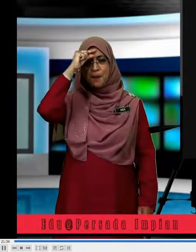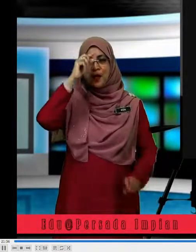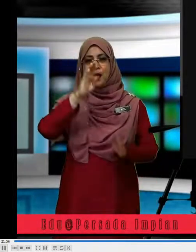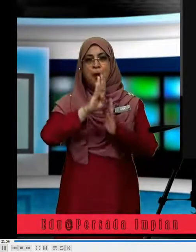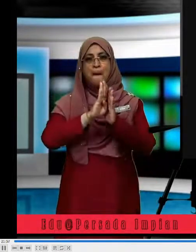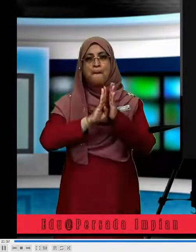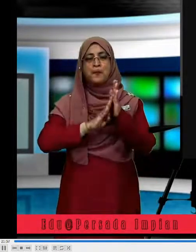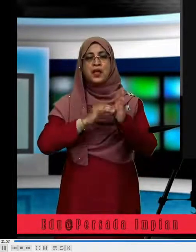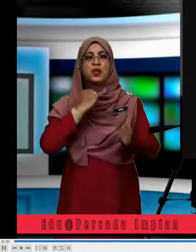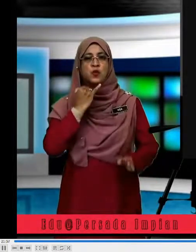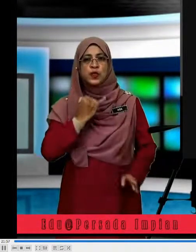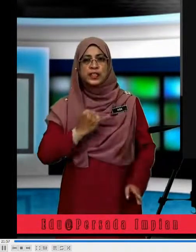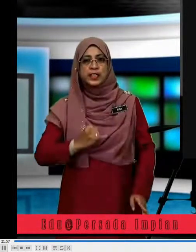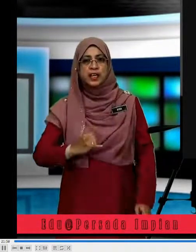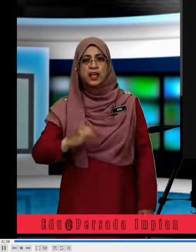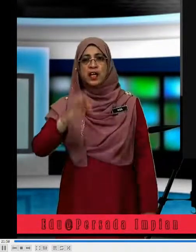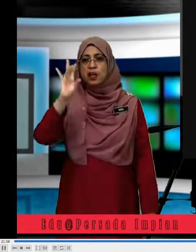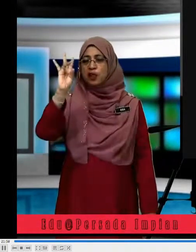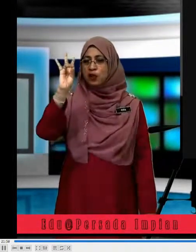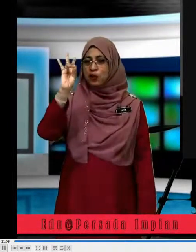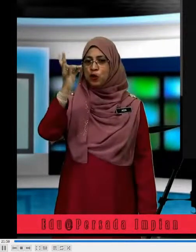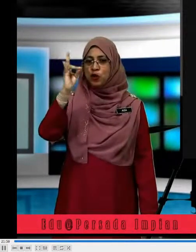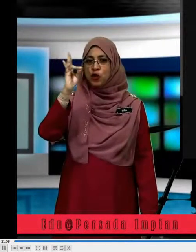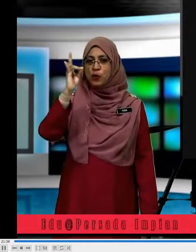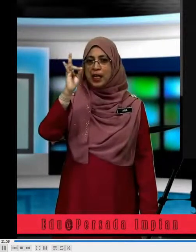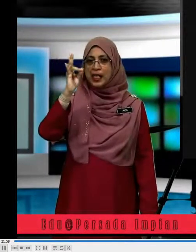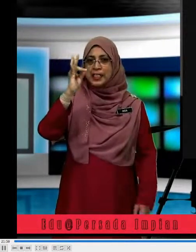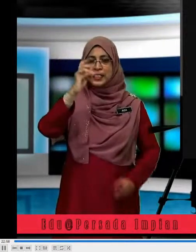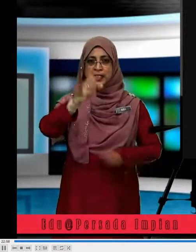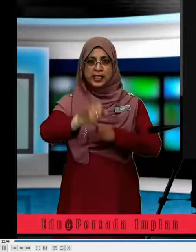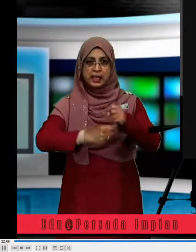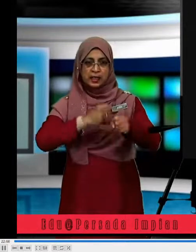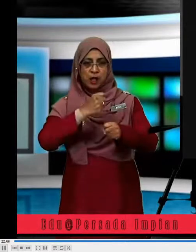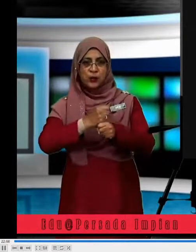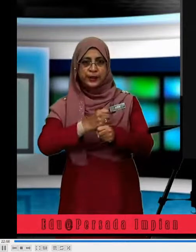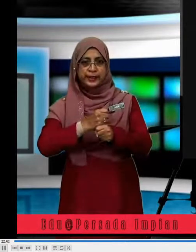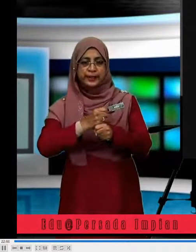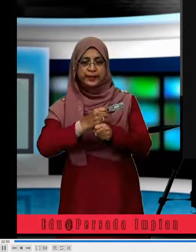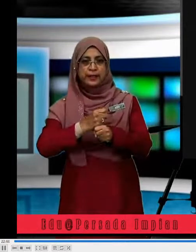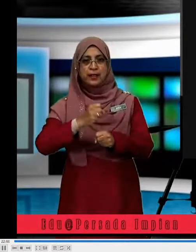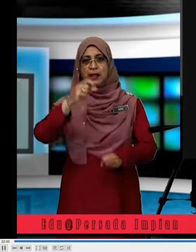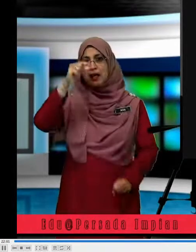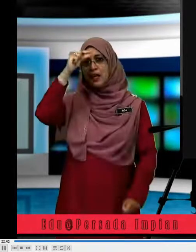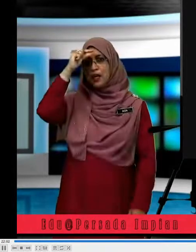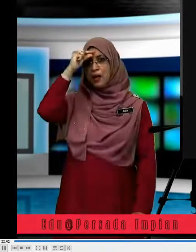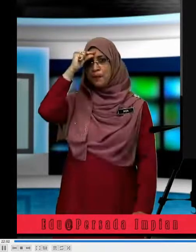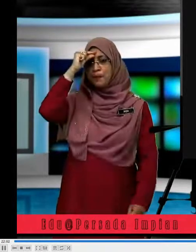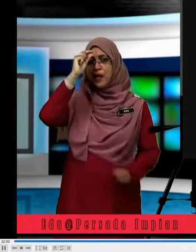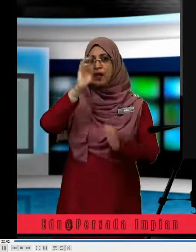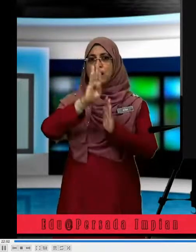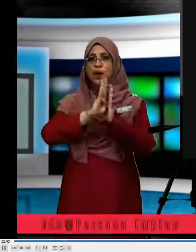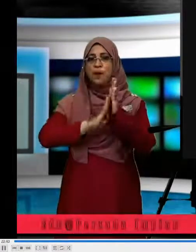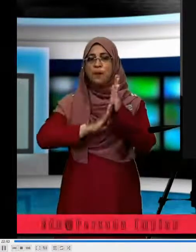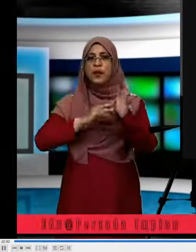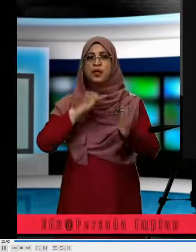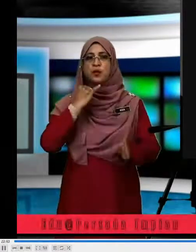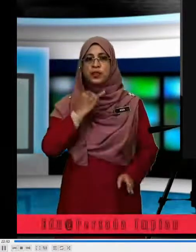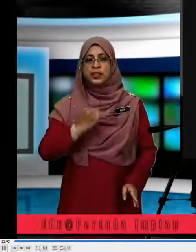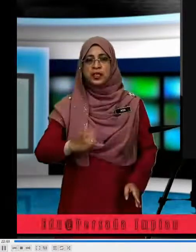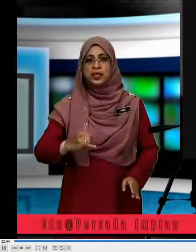berusia 17 tahun Abang berusia